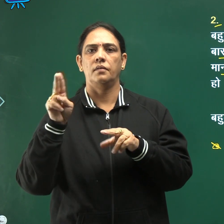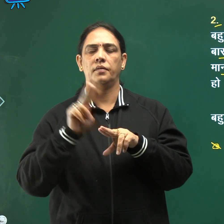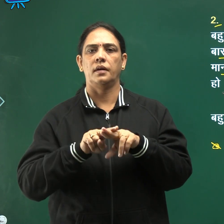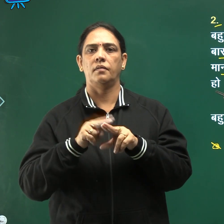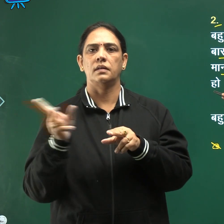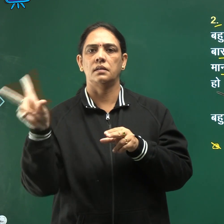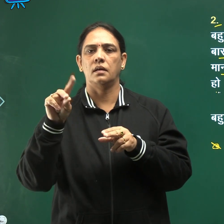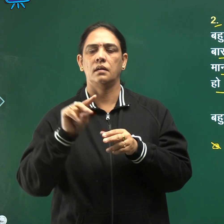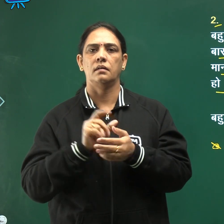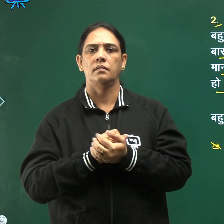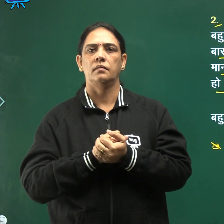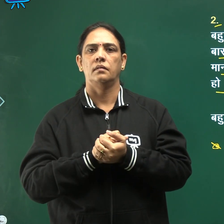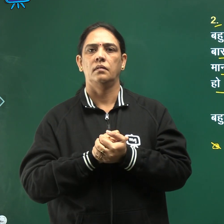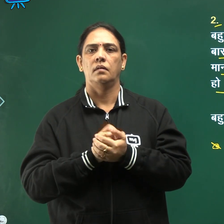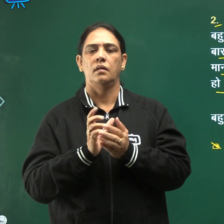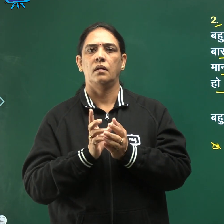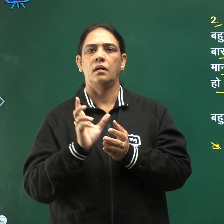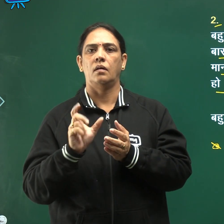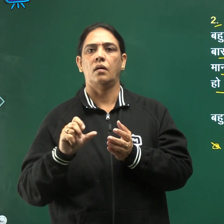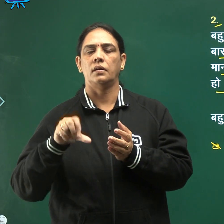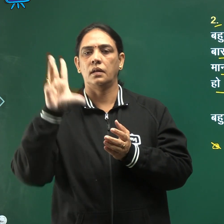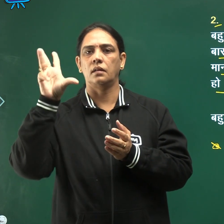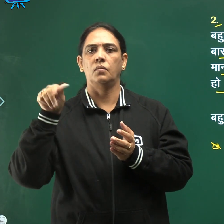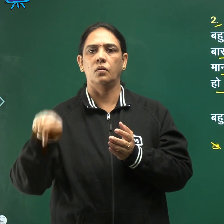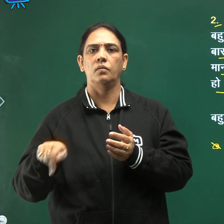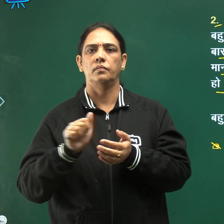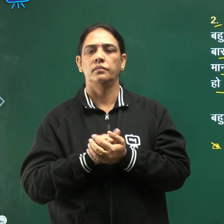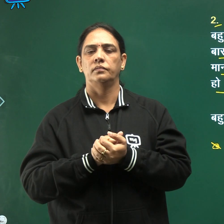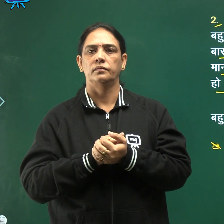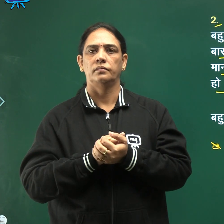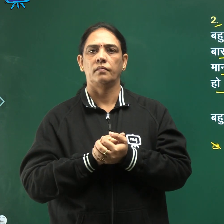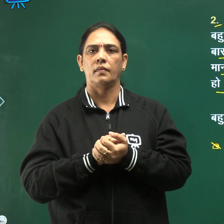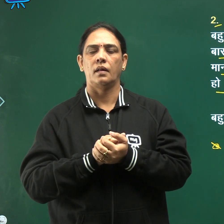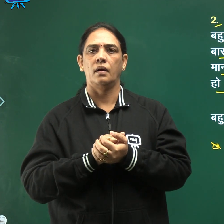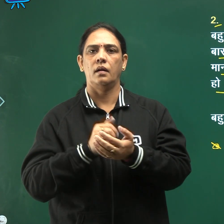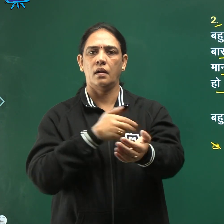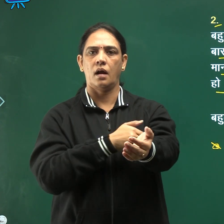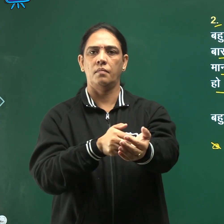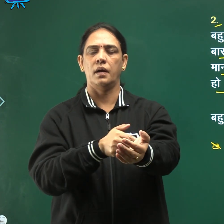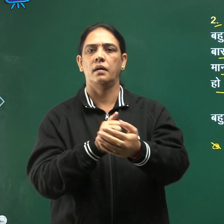अधिकतम हो, बहुलक